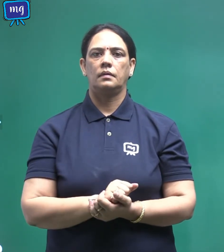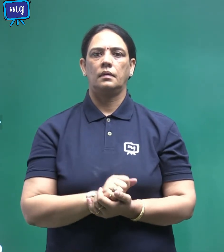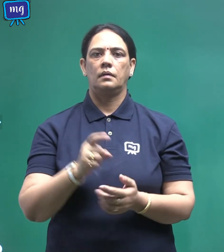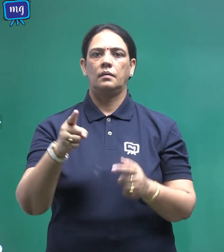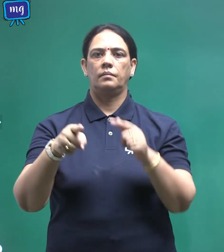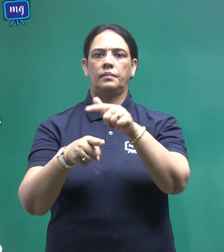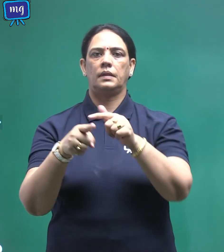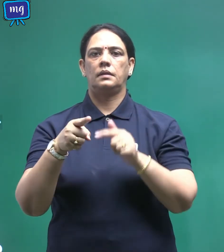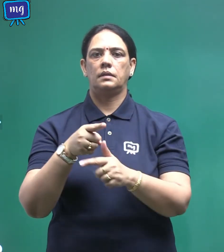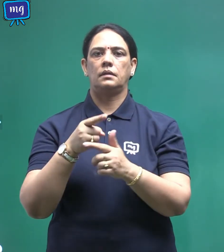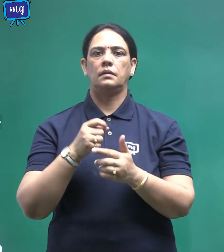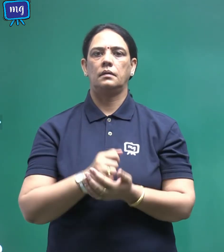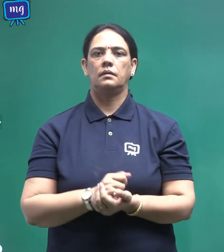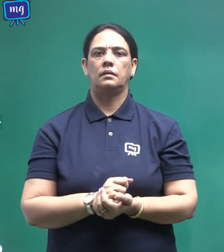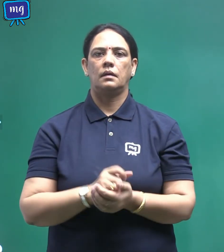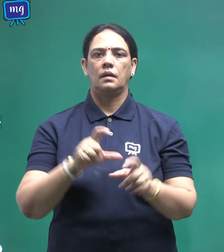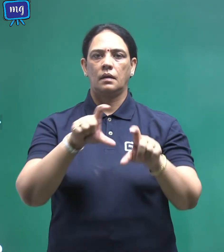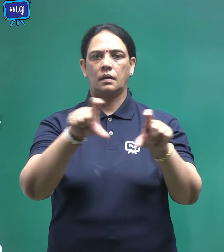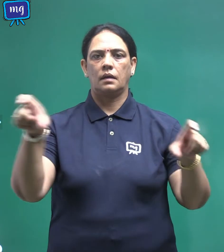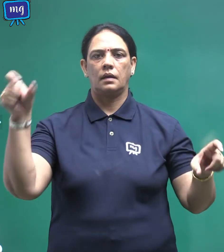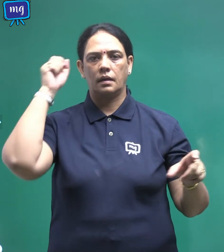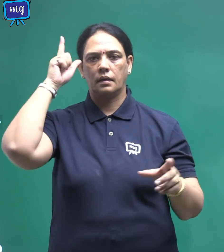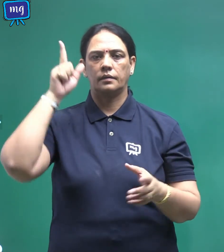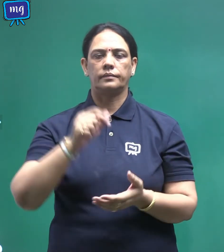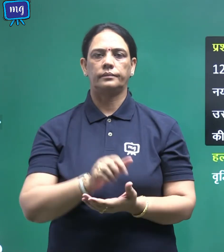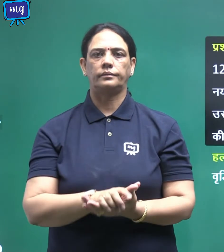25%। समझ आ गया?